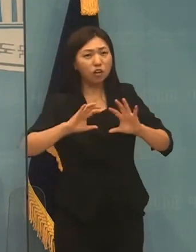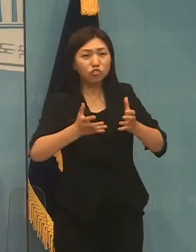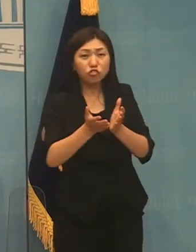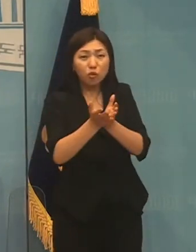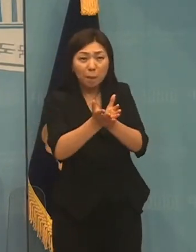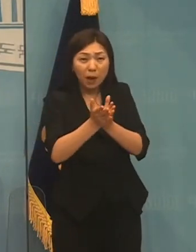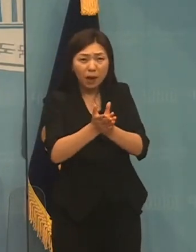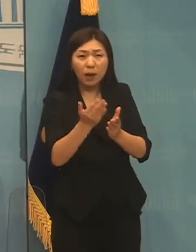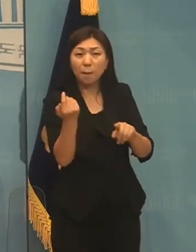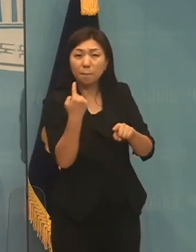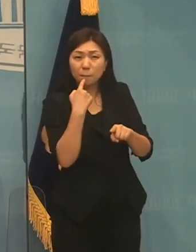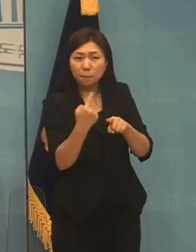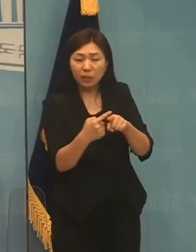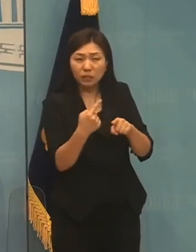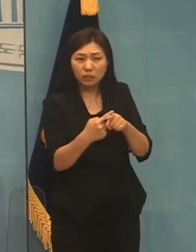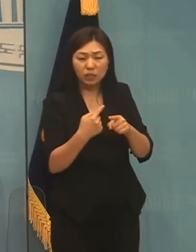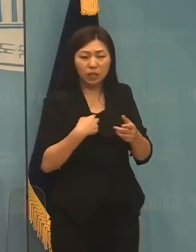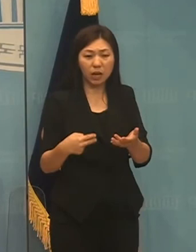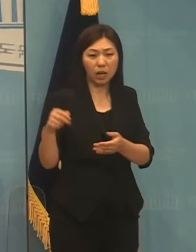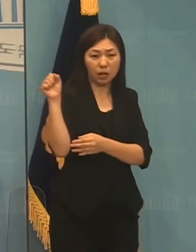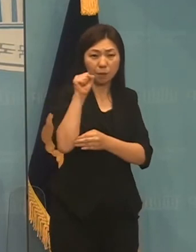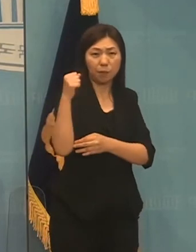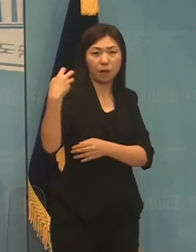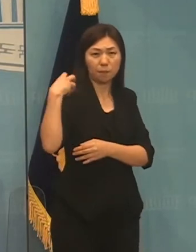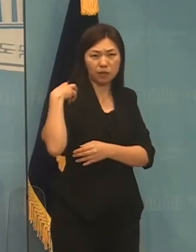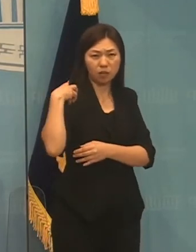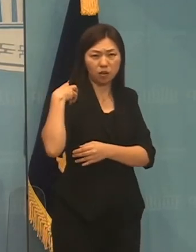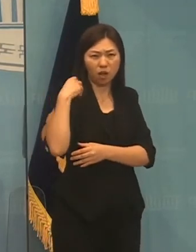위선 정권과 정치를 끝장내고